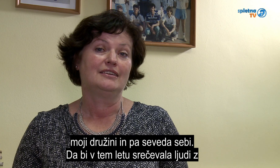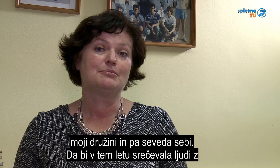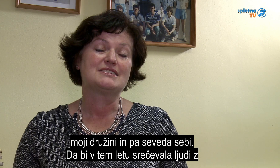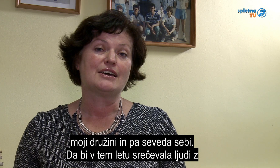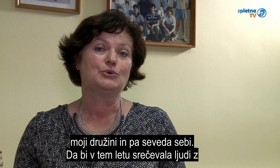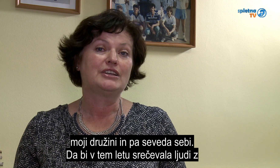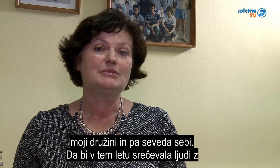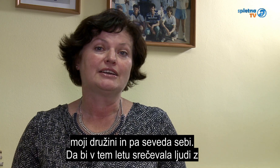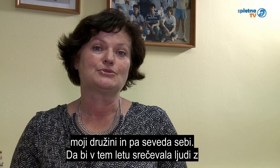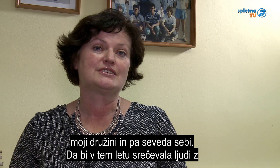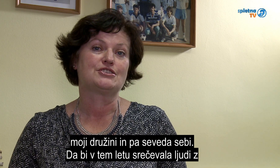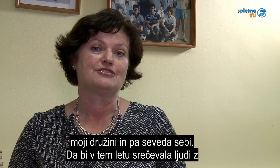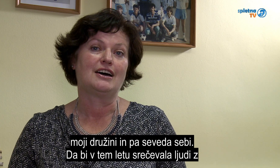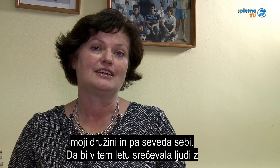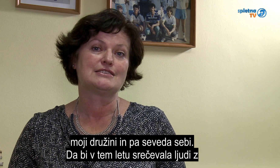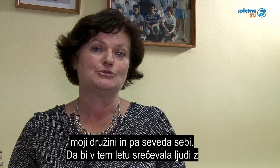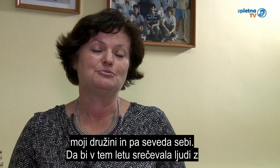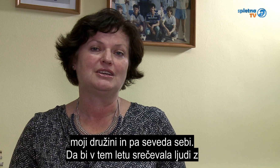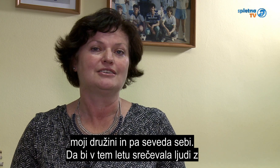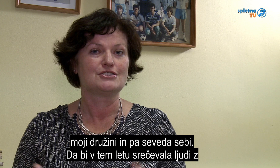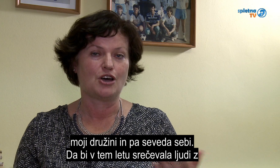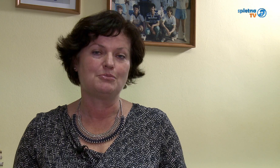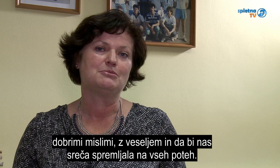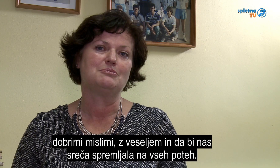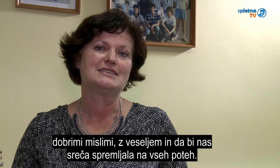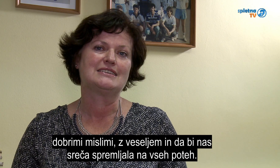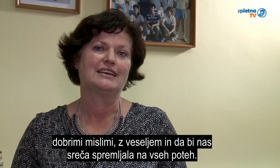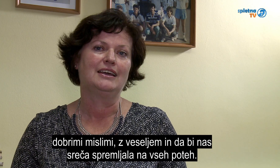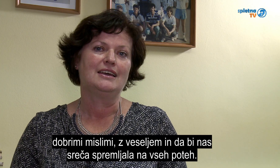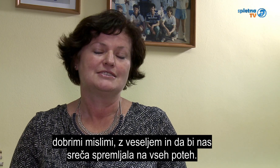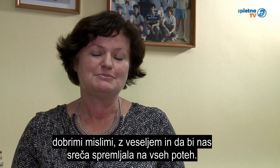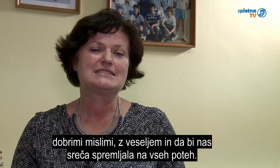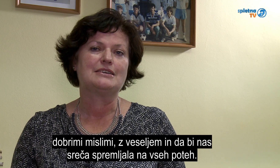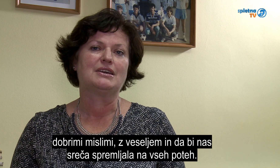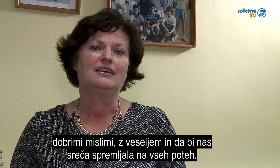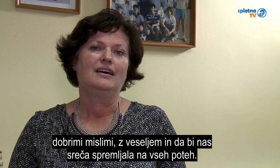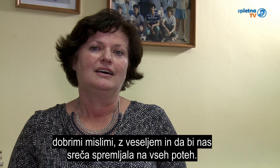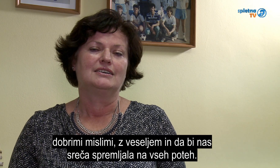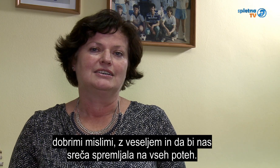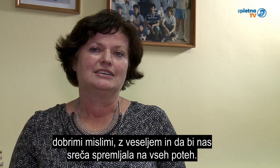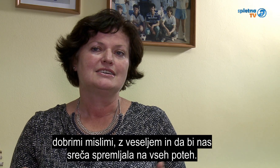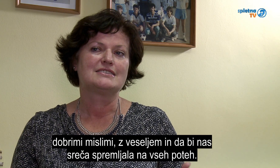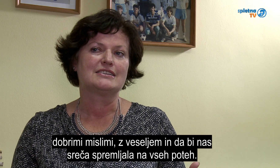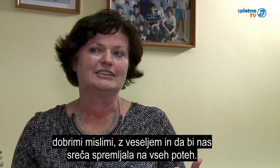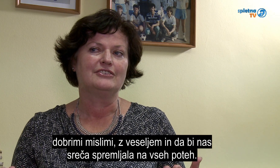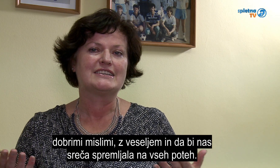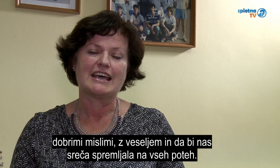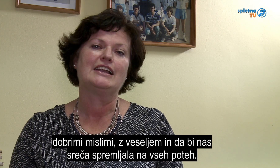bi se v tem letu srečevala z ljudmi, z dobrimi misli, z mislimi, z veseljem